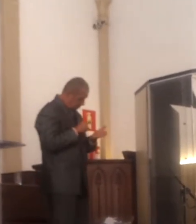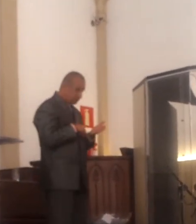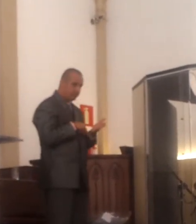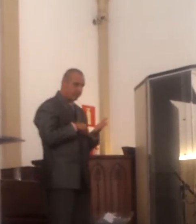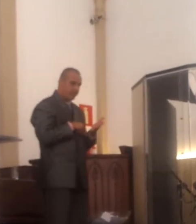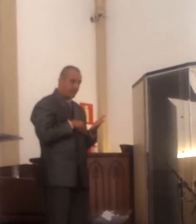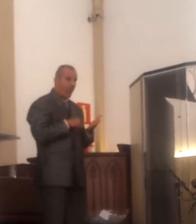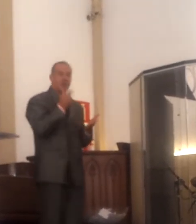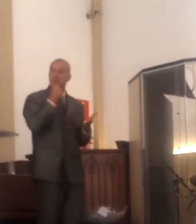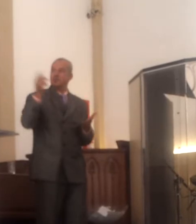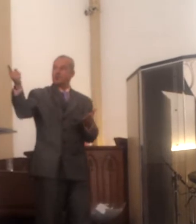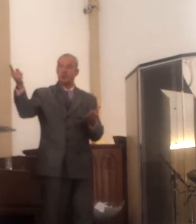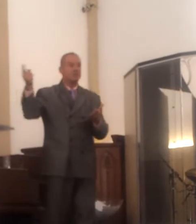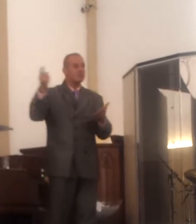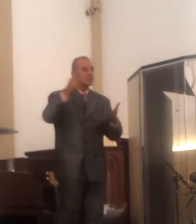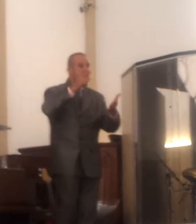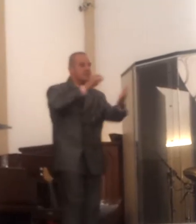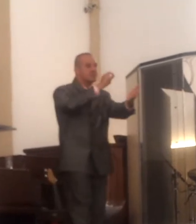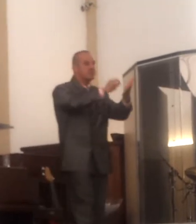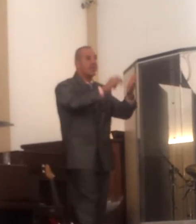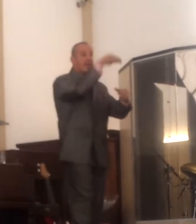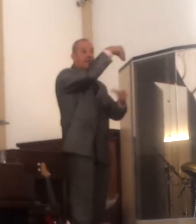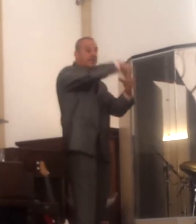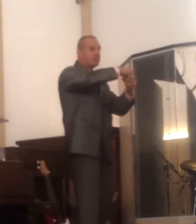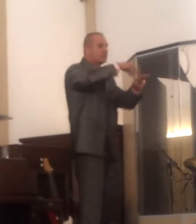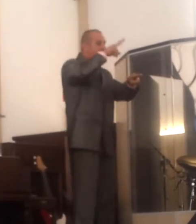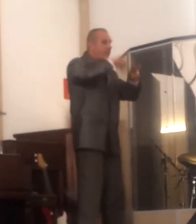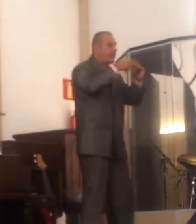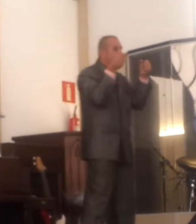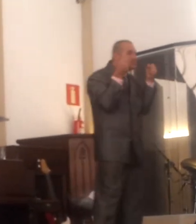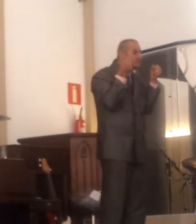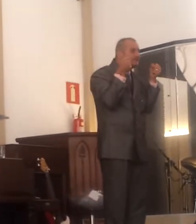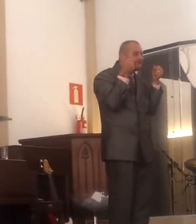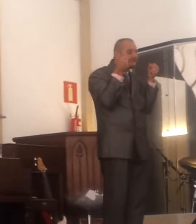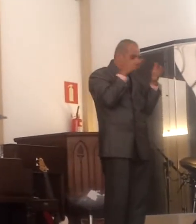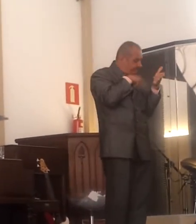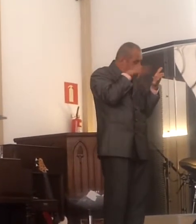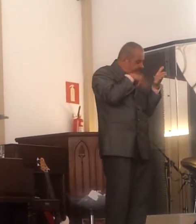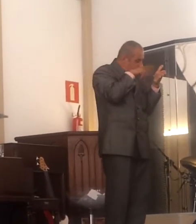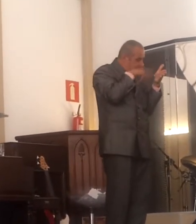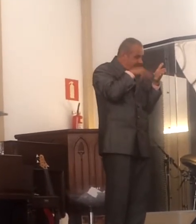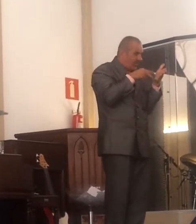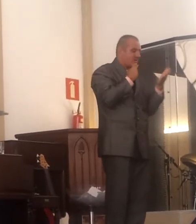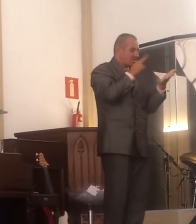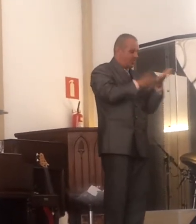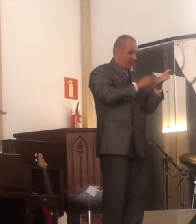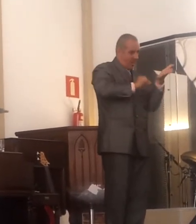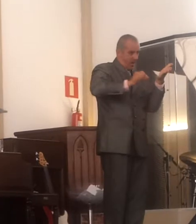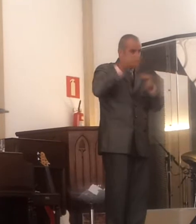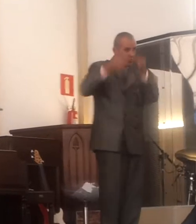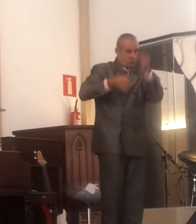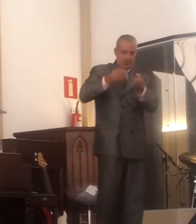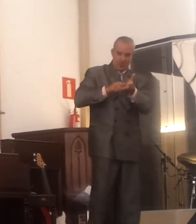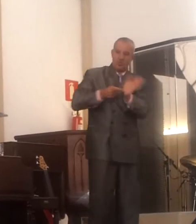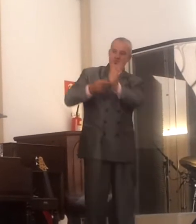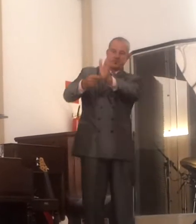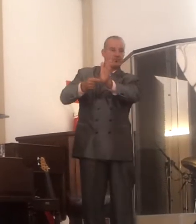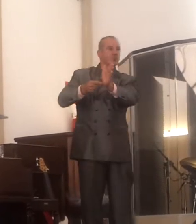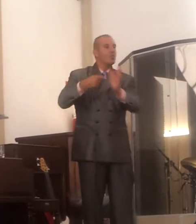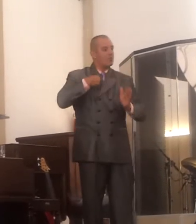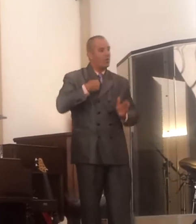carta, o Jacob está aqui. Ele diz essa carta, e no mais, eu quero ir ter